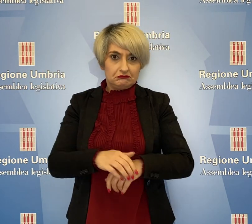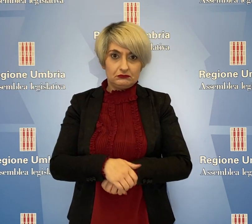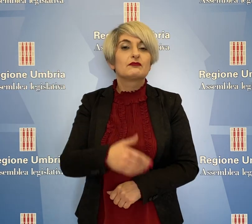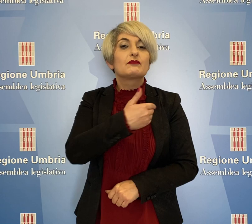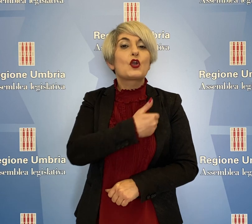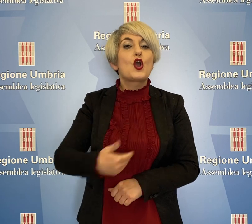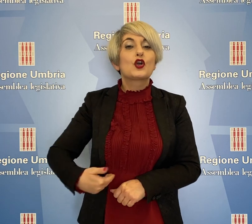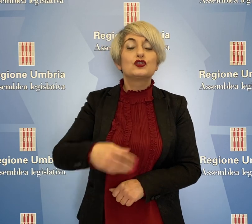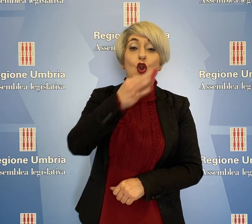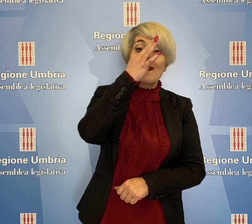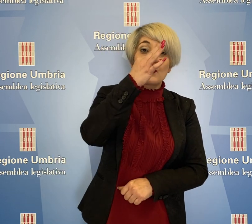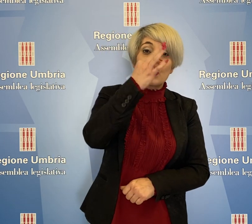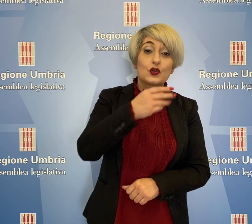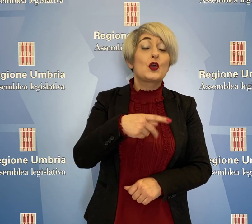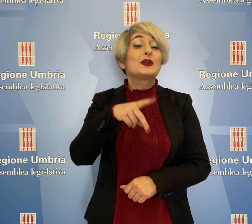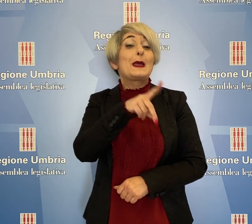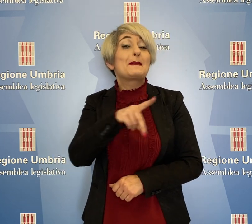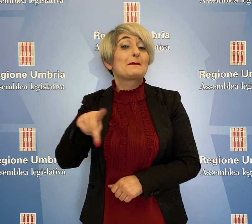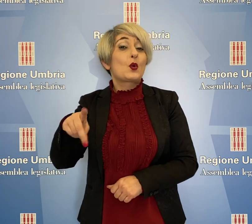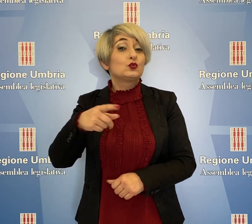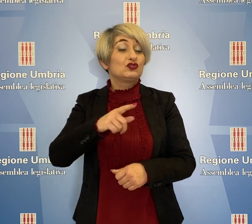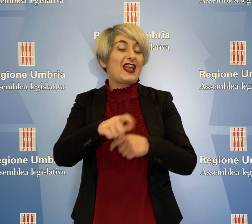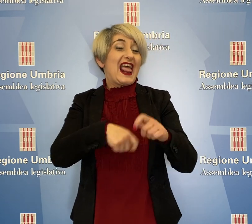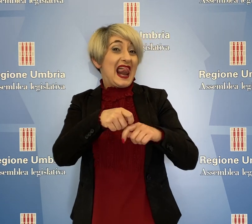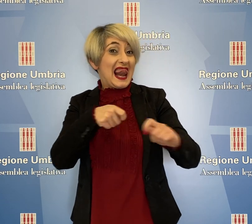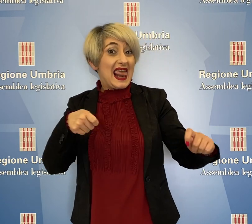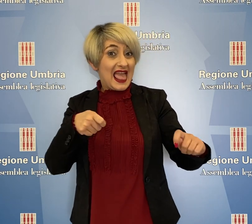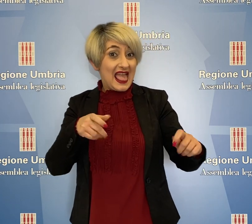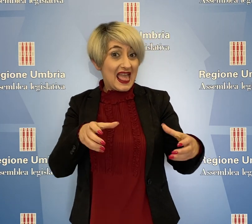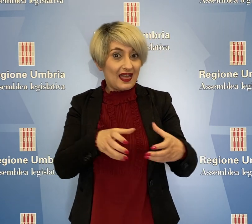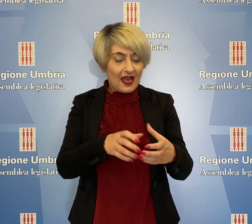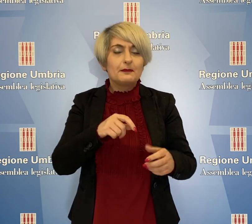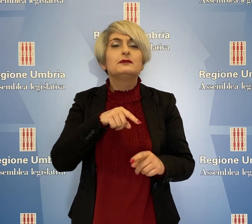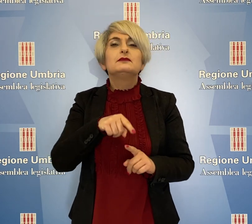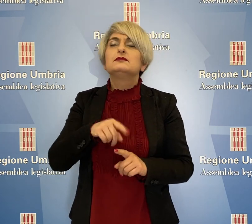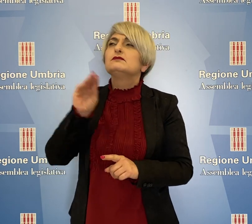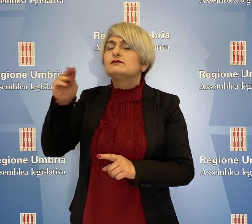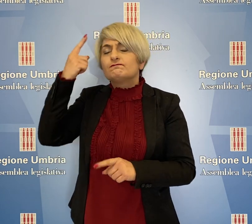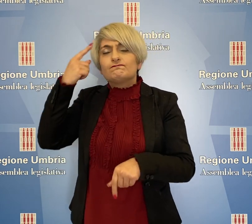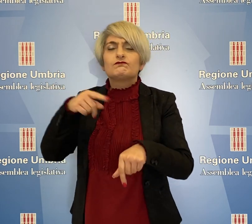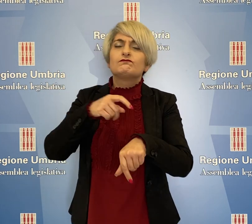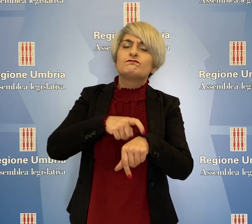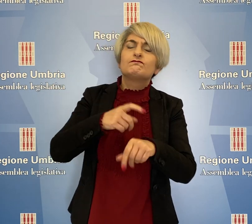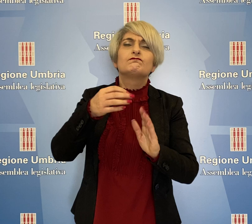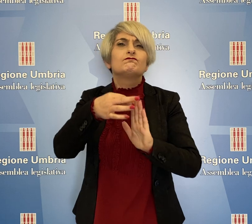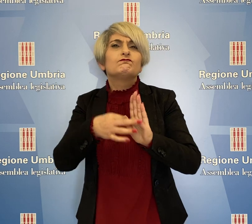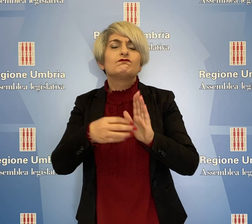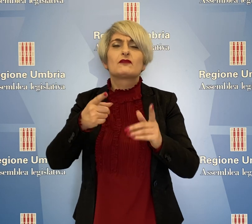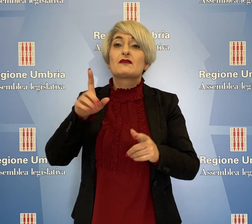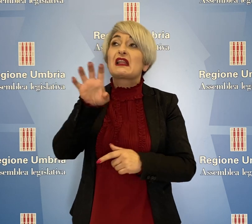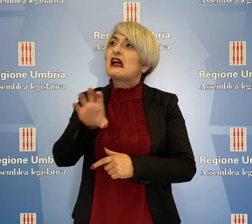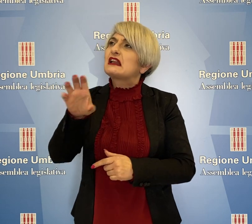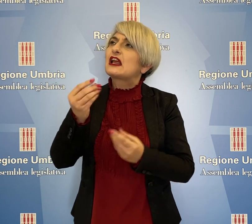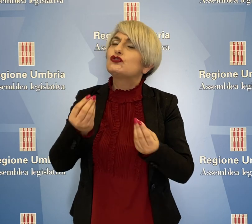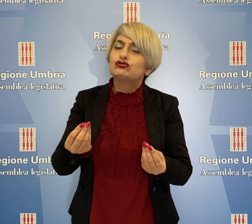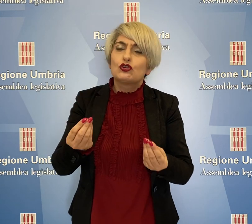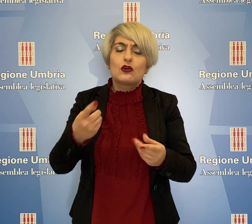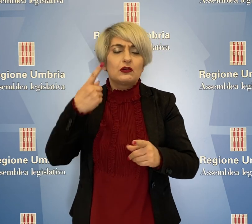i consiglieri paola fioroni e francesca peppucci della lega hanno chiesto quali misure in quali tempi la regione intende adottare